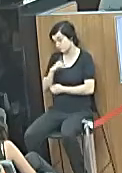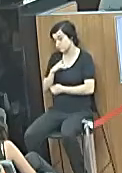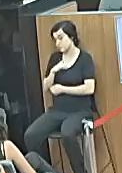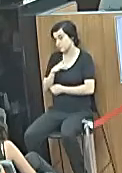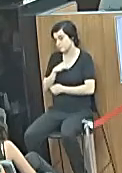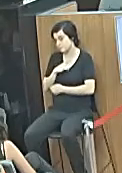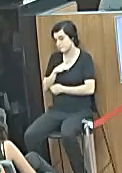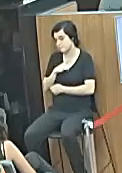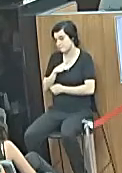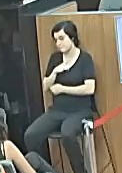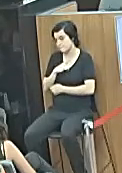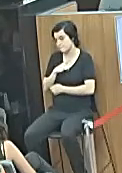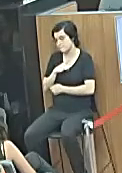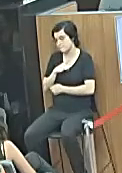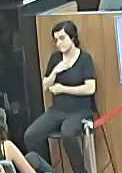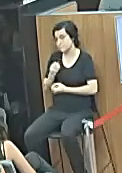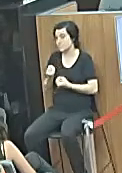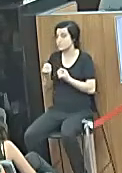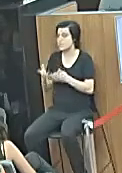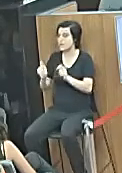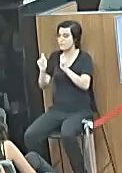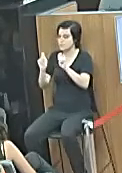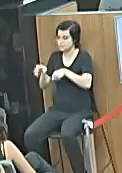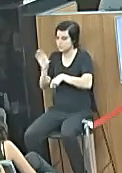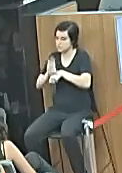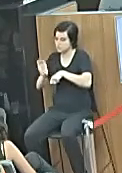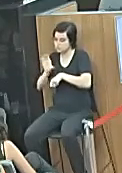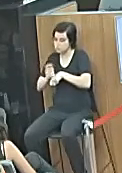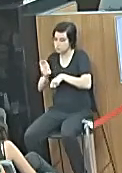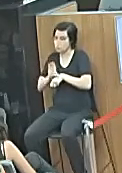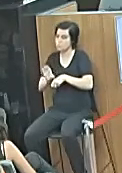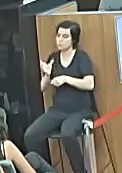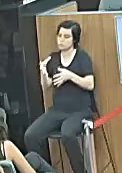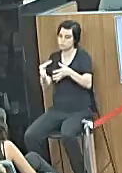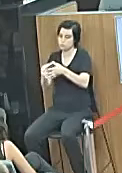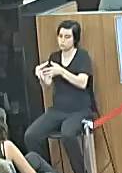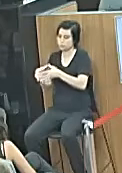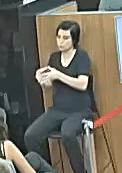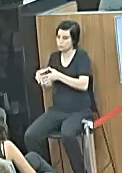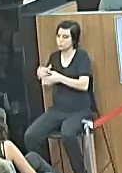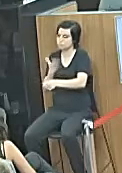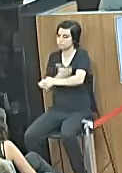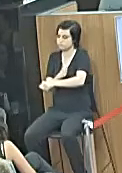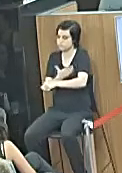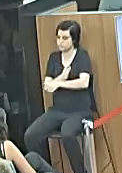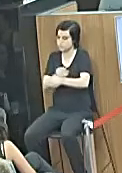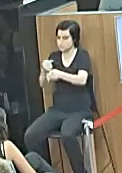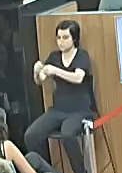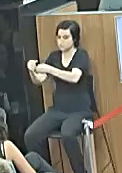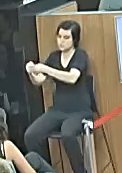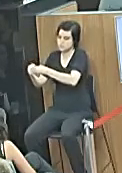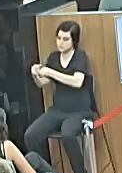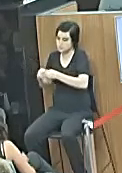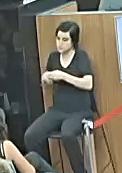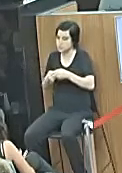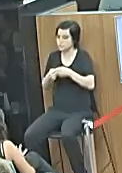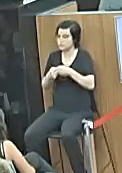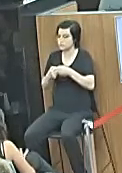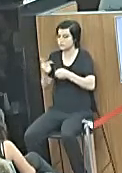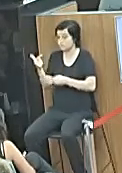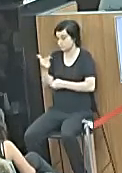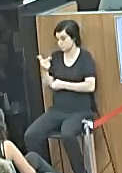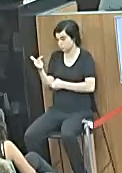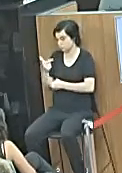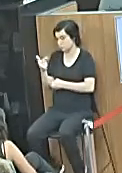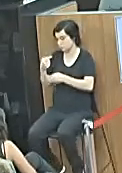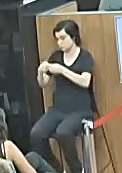viabilizar a capacitação continuir continuados para equipes técnicas dos municípios das 22 regiões